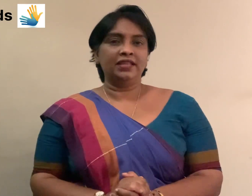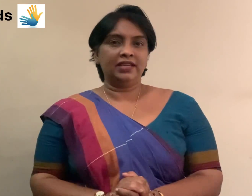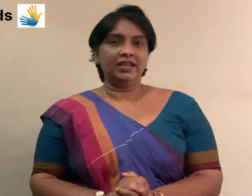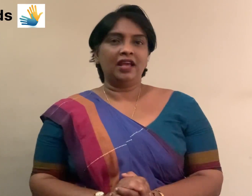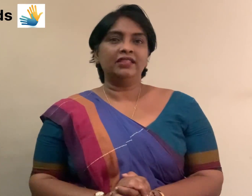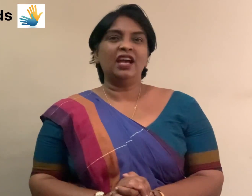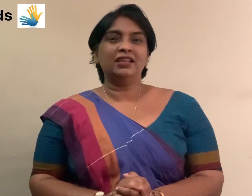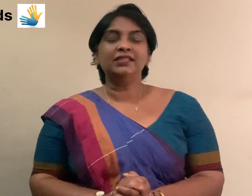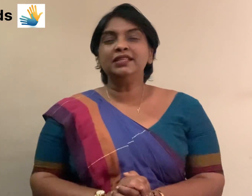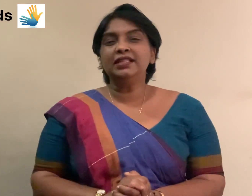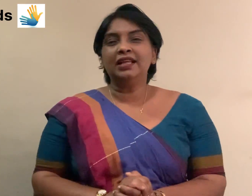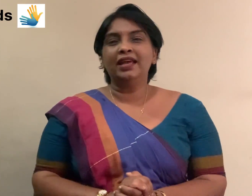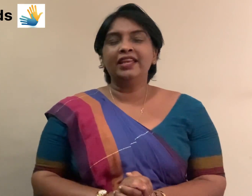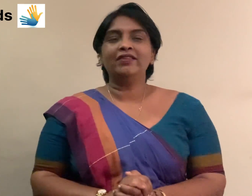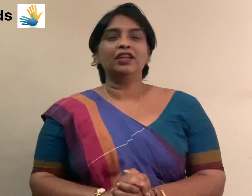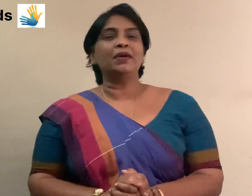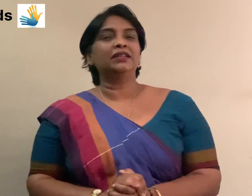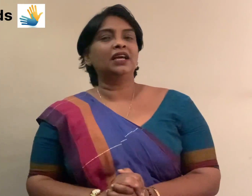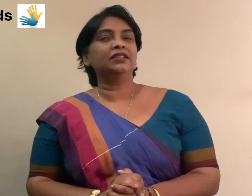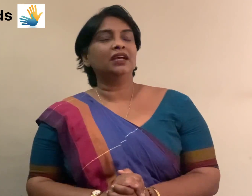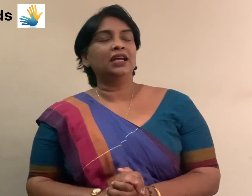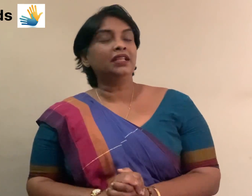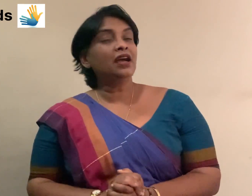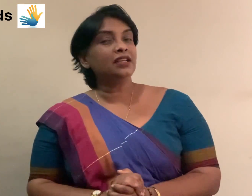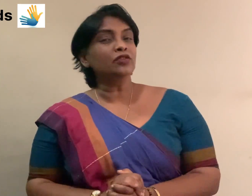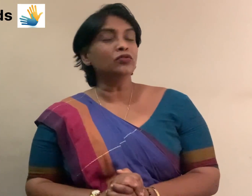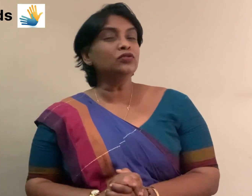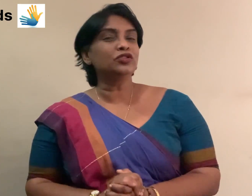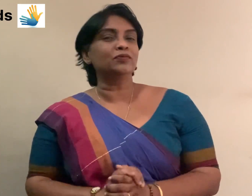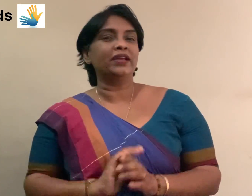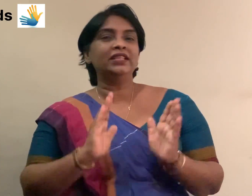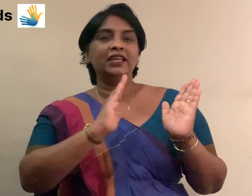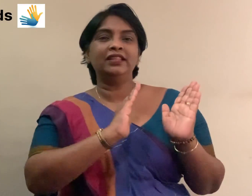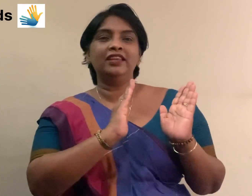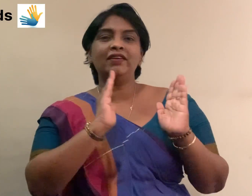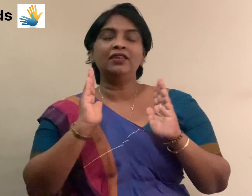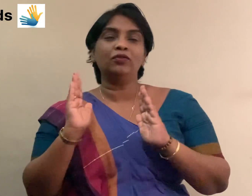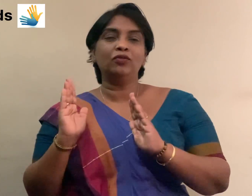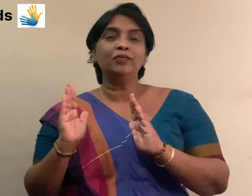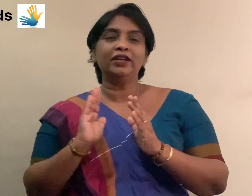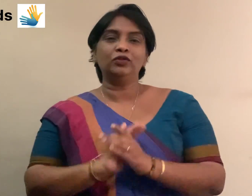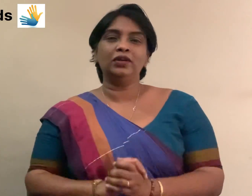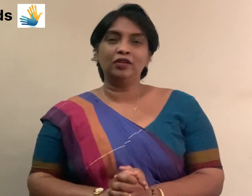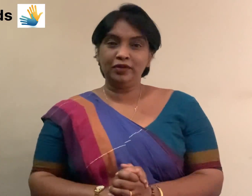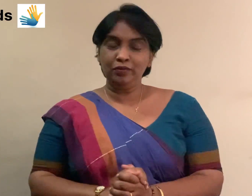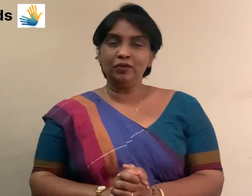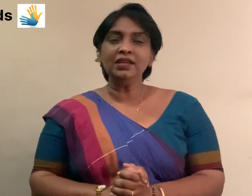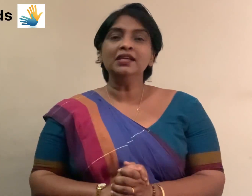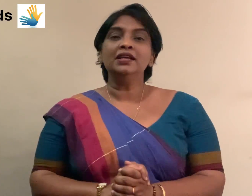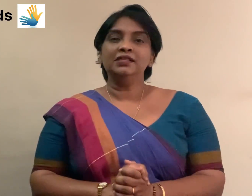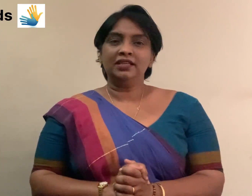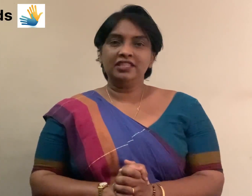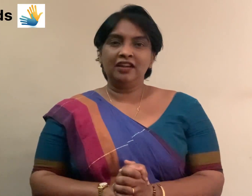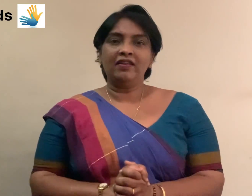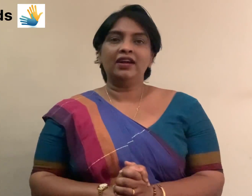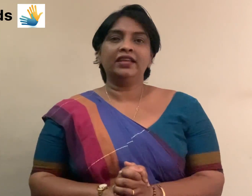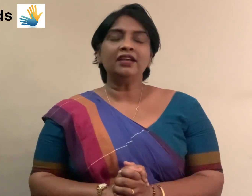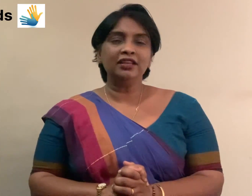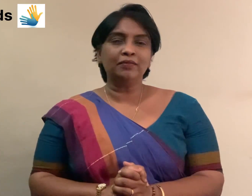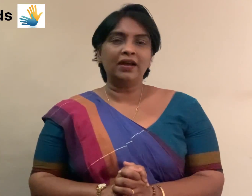කරන. අද හරි සීතල. ඒ වගේම අද හරි උණුසුමයි. ඉතින් මේ දේවල් ඔක්කොම එකතු කරලා ඔබට පුළුවන් සංඥා වාක්‍යයක් නිර්මාණය